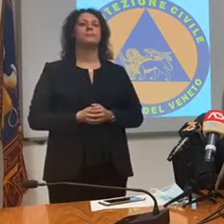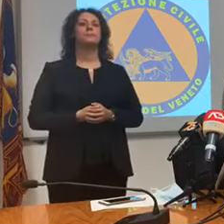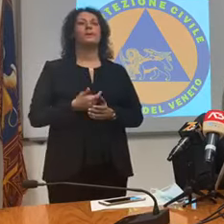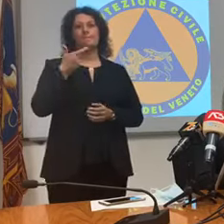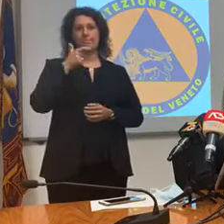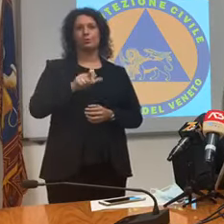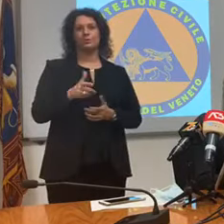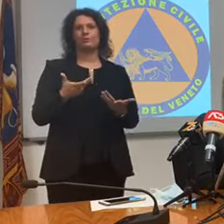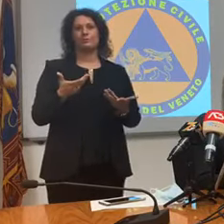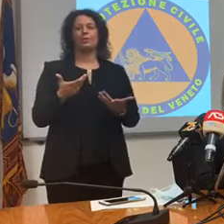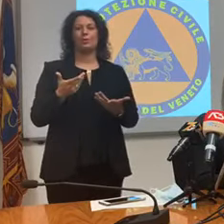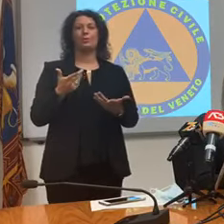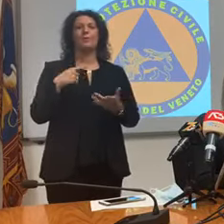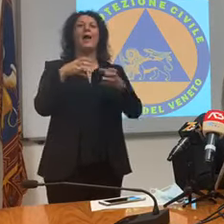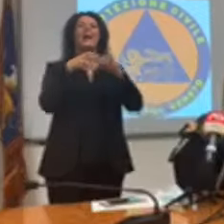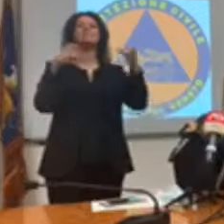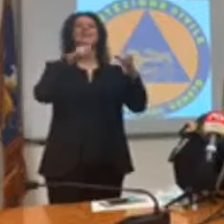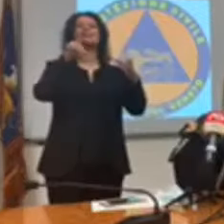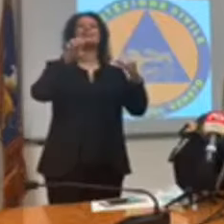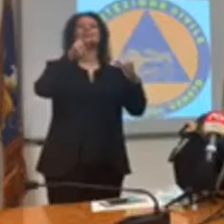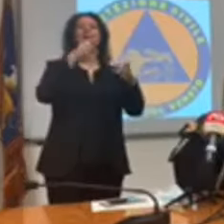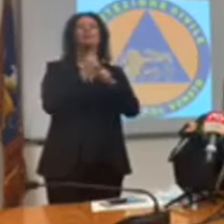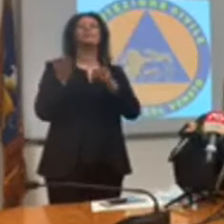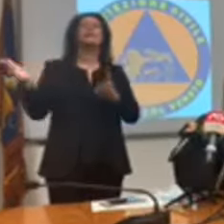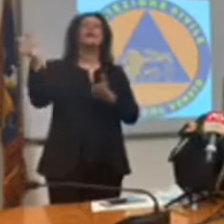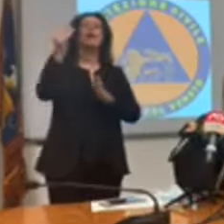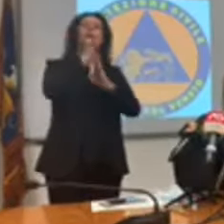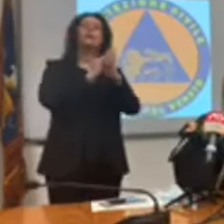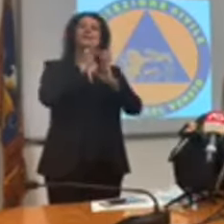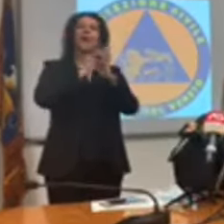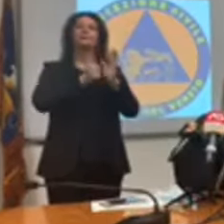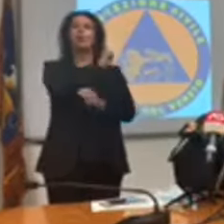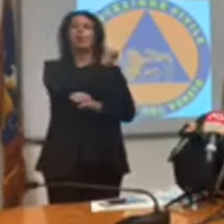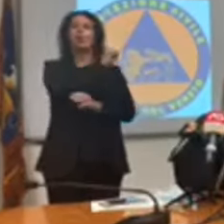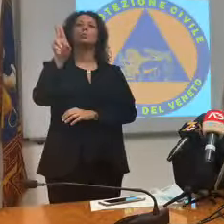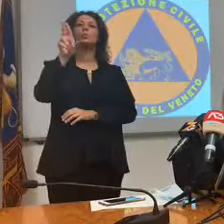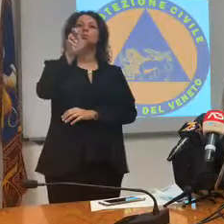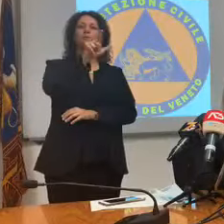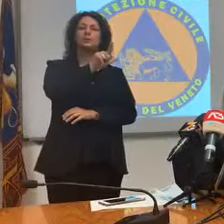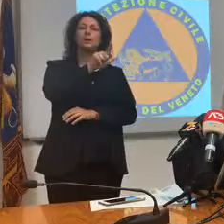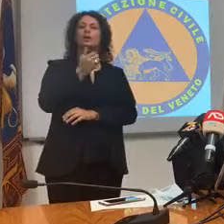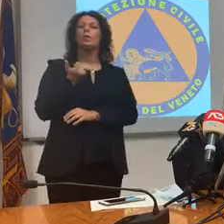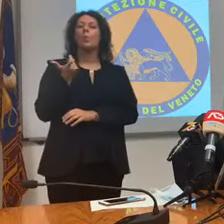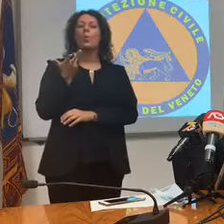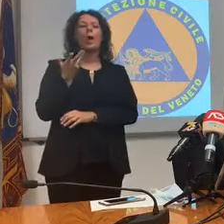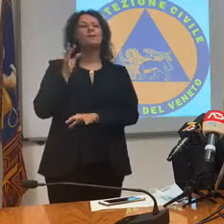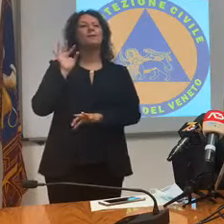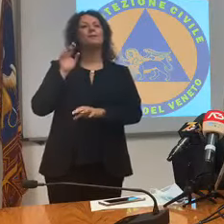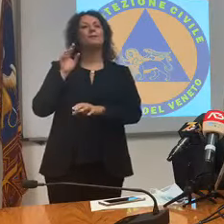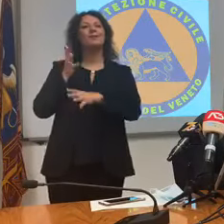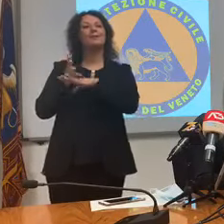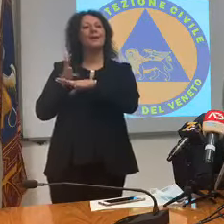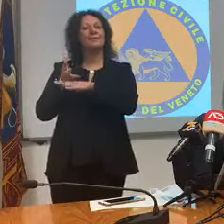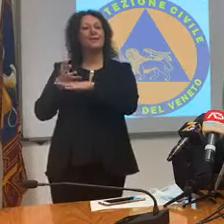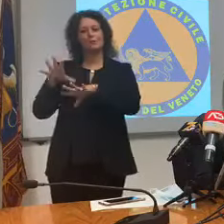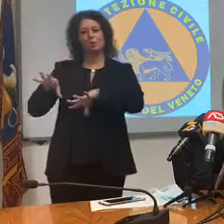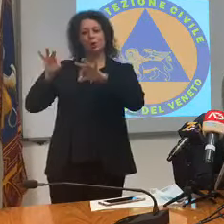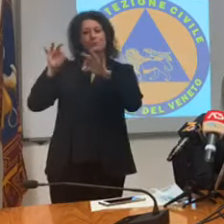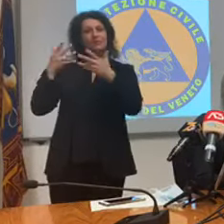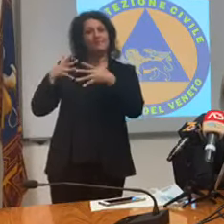lavoro che Azienda Zero sta facendo di raccolta USL per USL, anche prestazioni divise appunto per tipologie di prestazioni, e